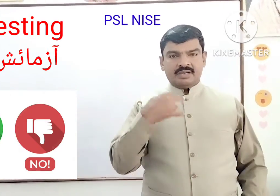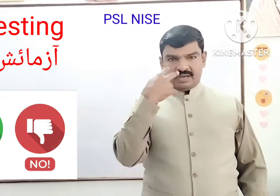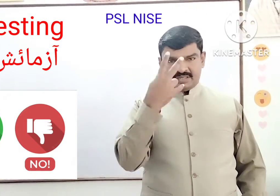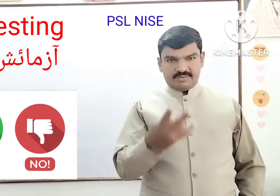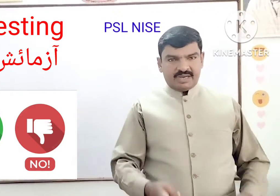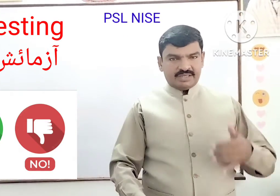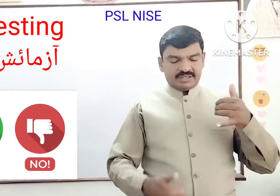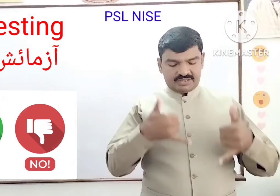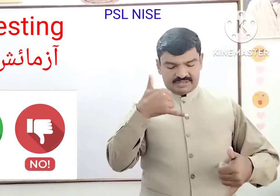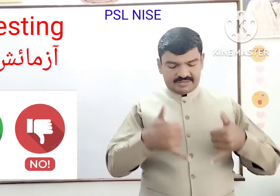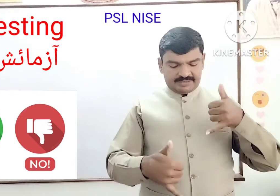आजमाइश।